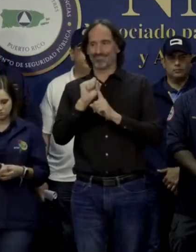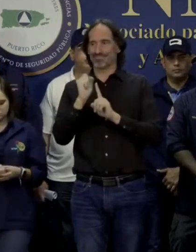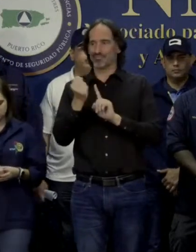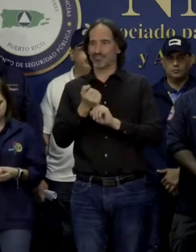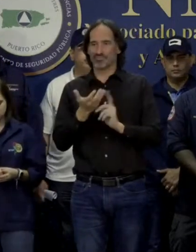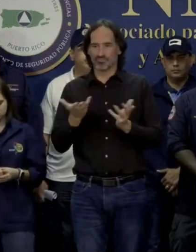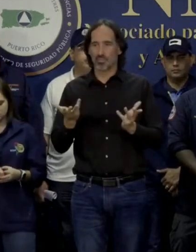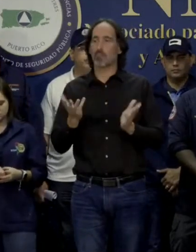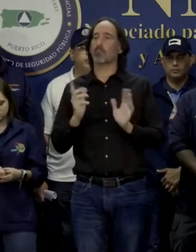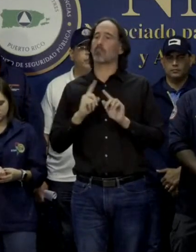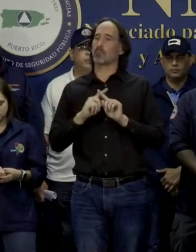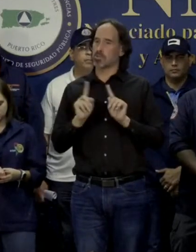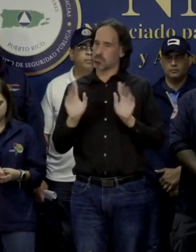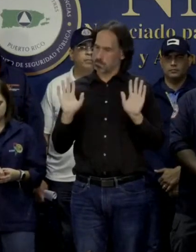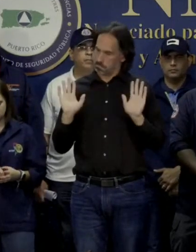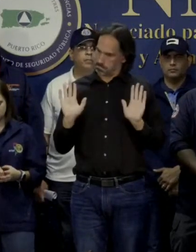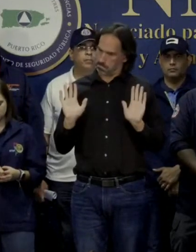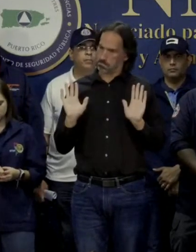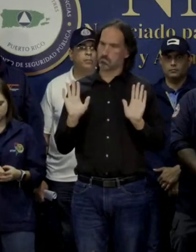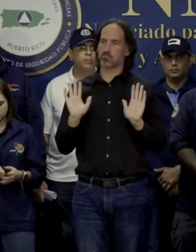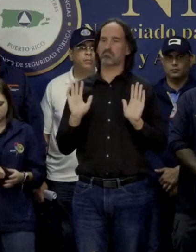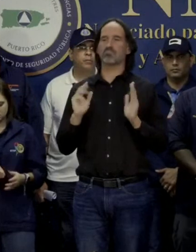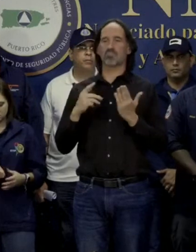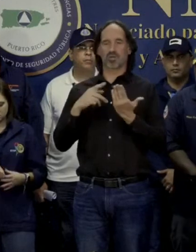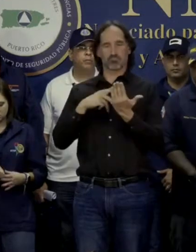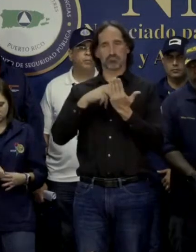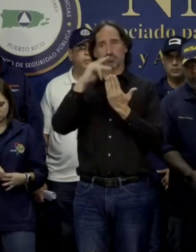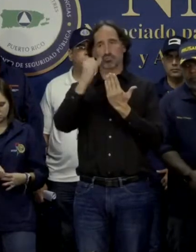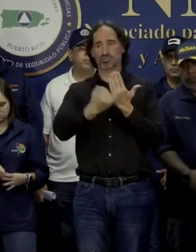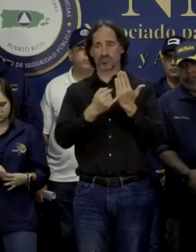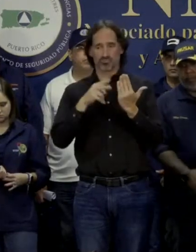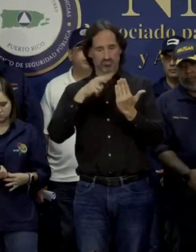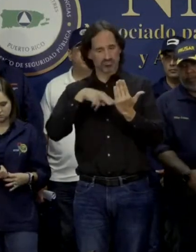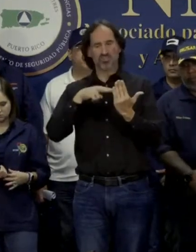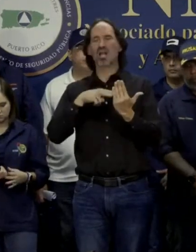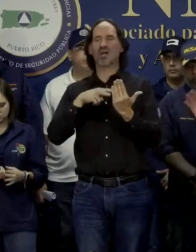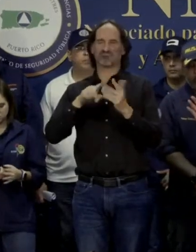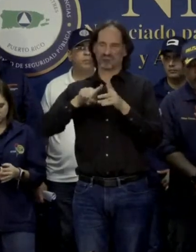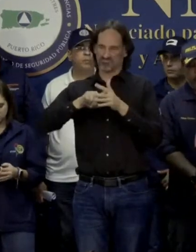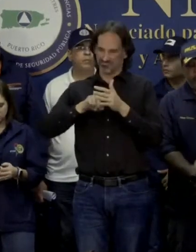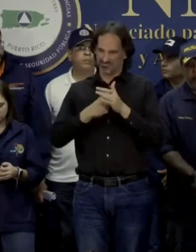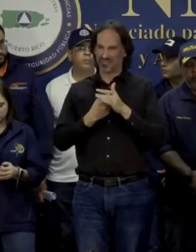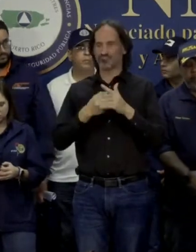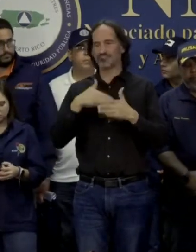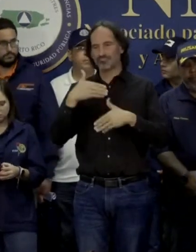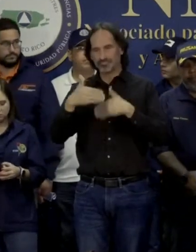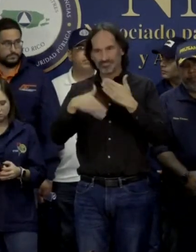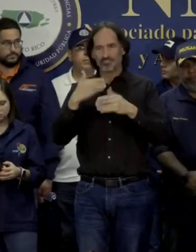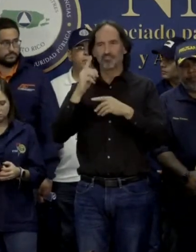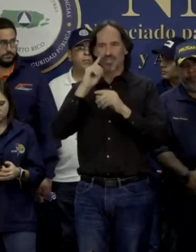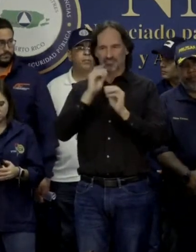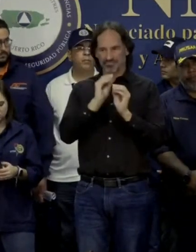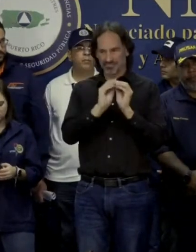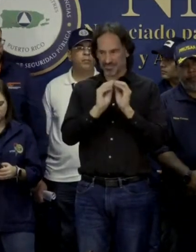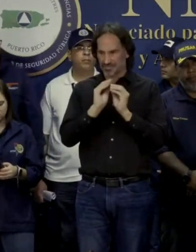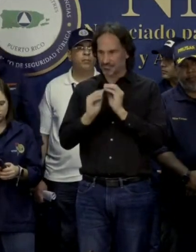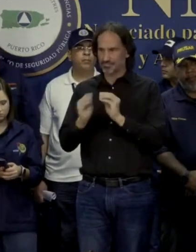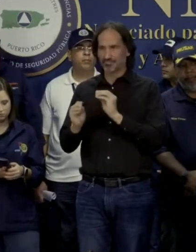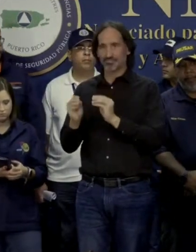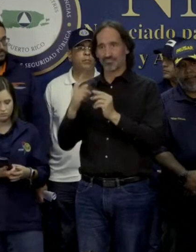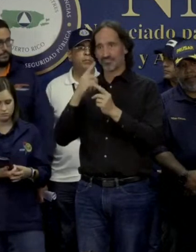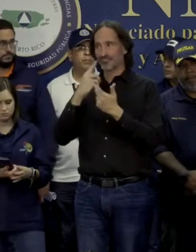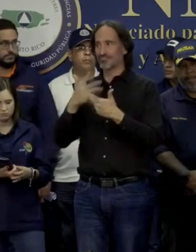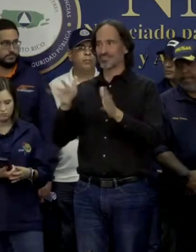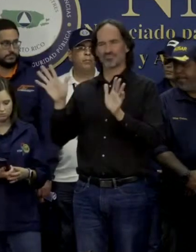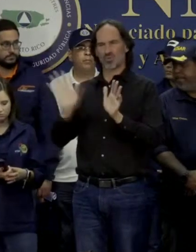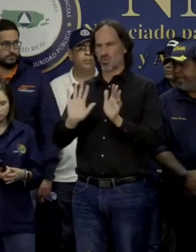se están llevando a cabo proyectos para mejorar no solo las plantas, sino también el sistema de transmisión y distribución